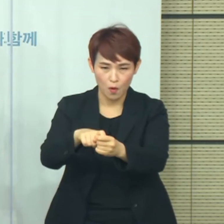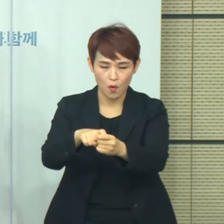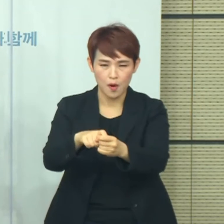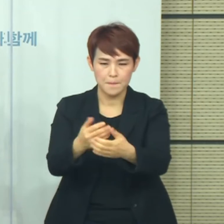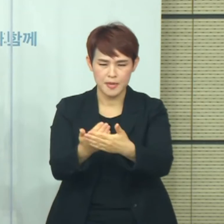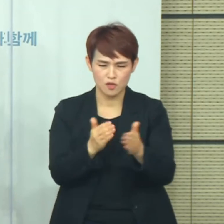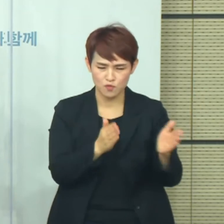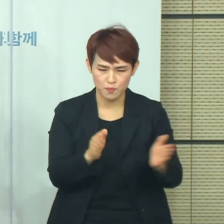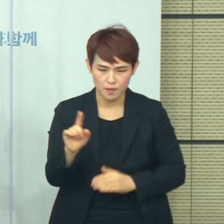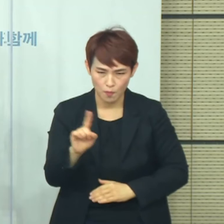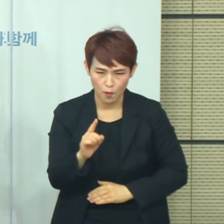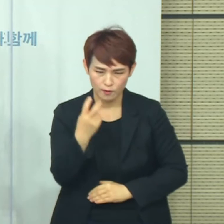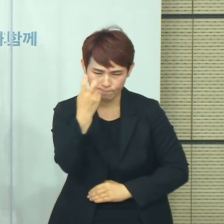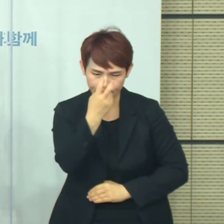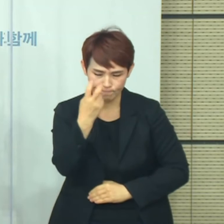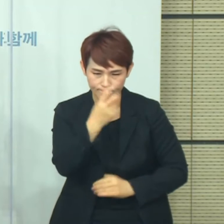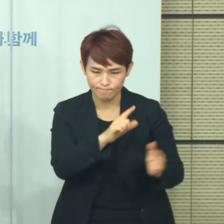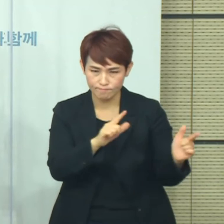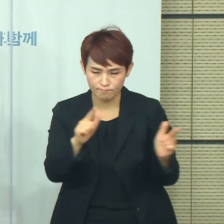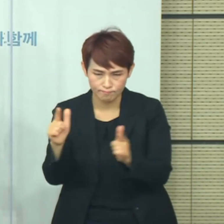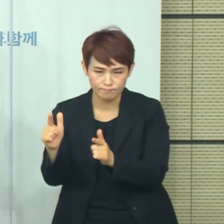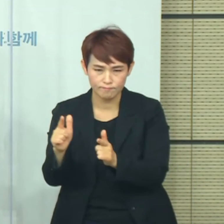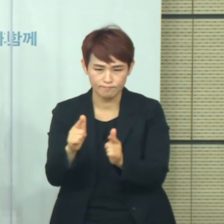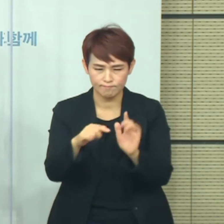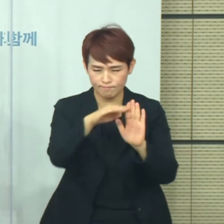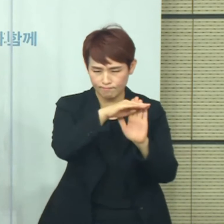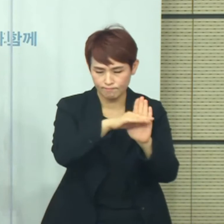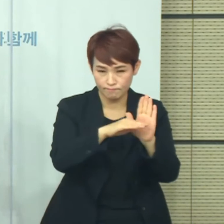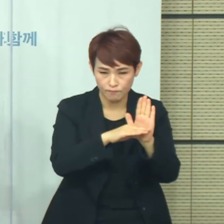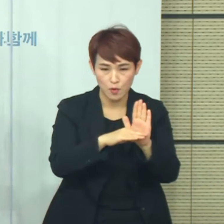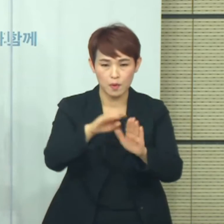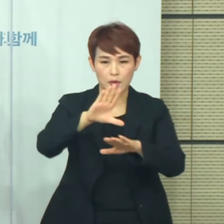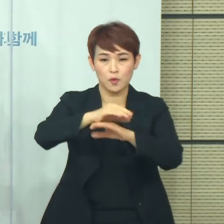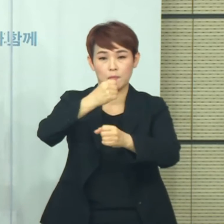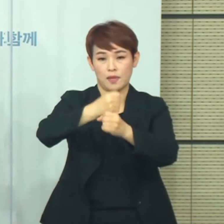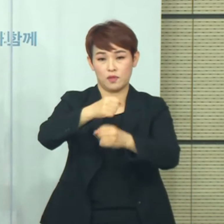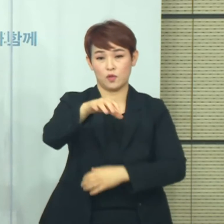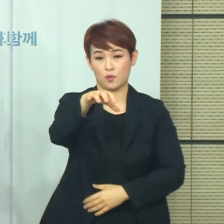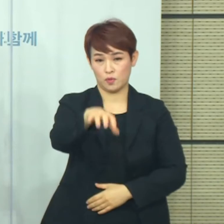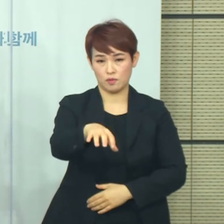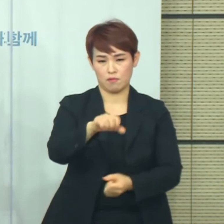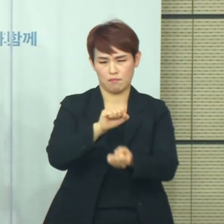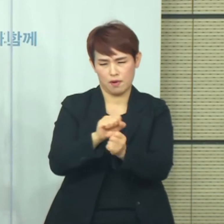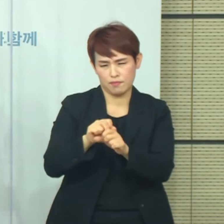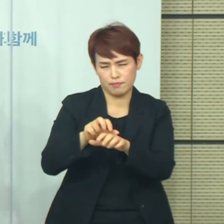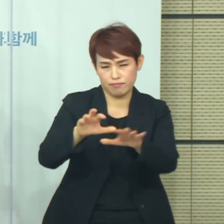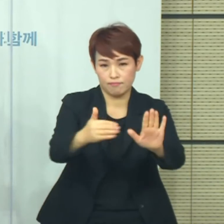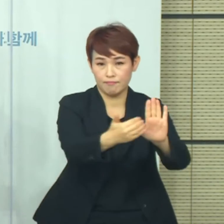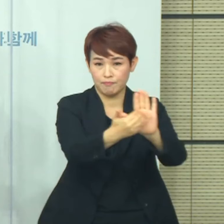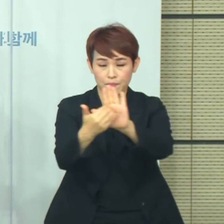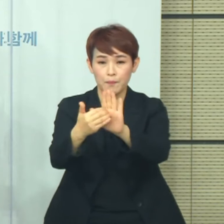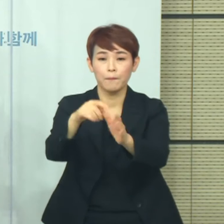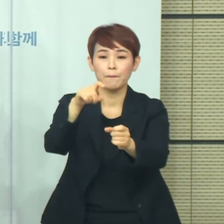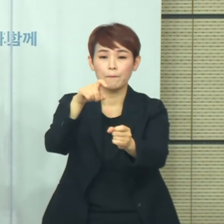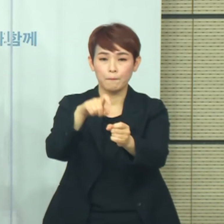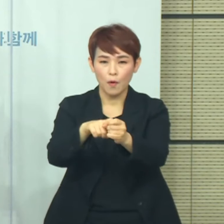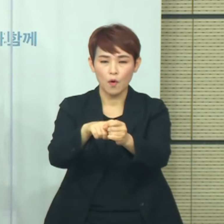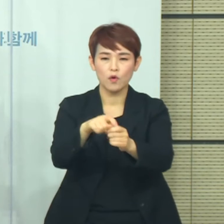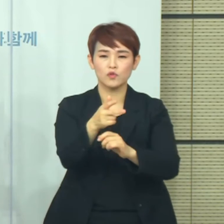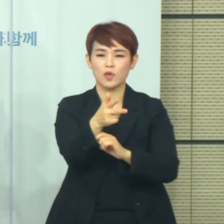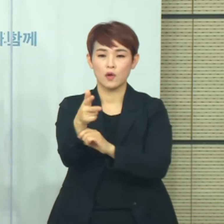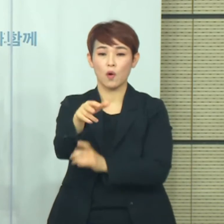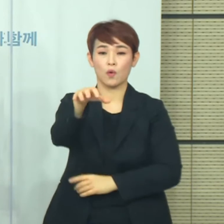고려해야 할 총괄 가이드라인과 제작 현장에서 감염 확산을 예방하기 위한 촬영